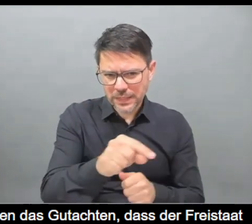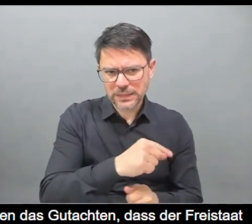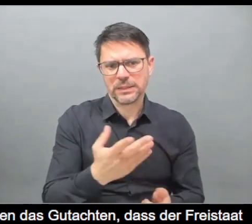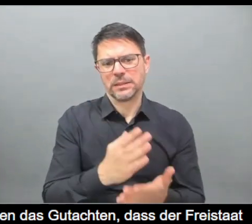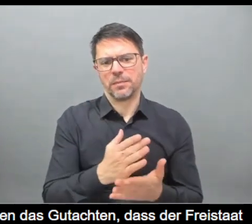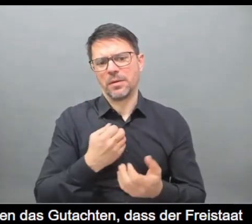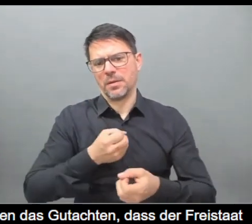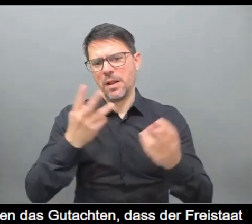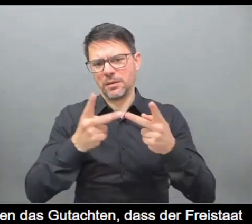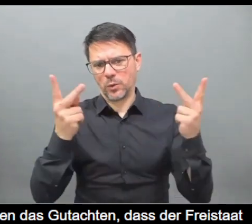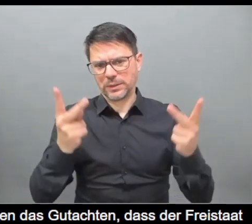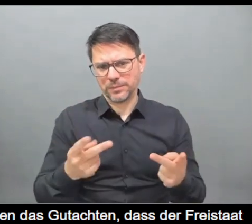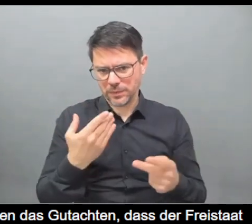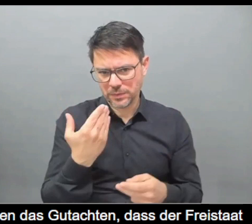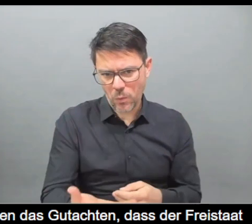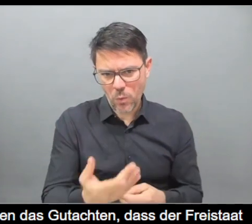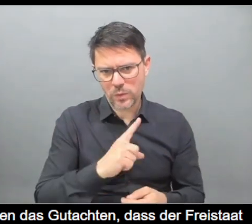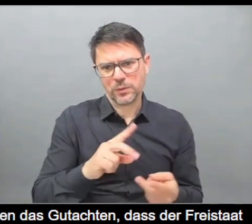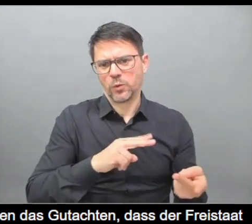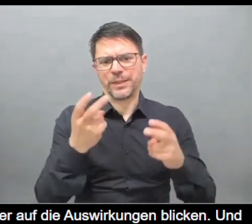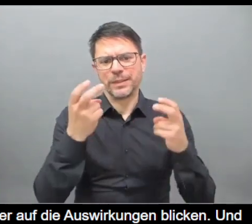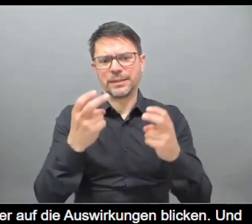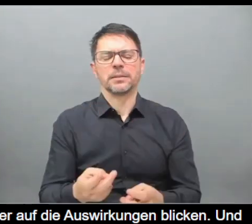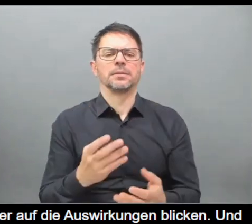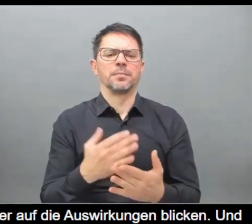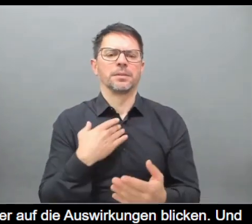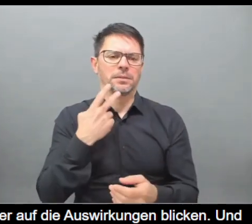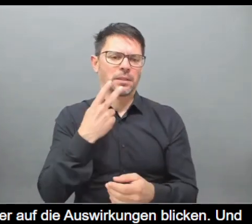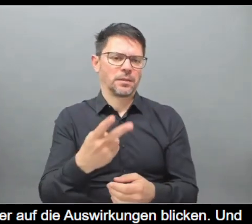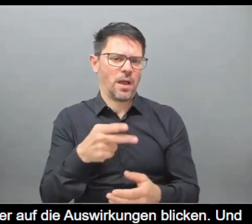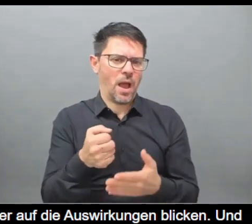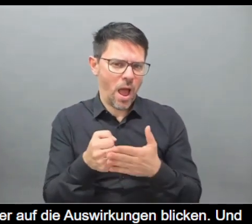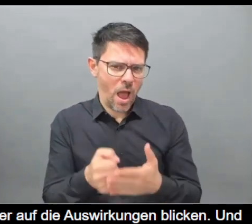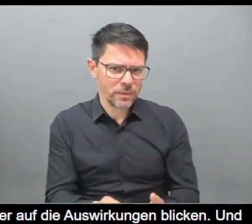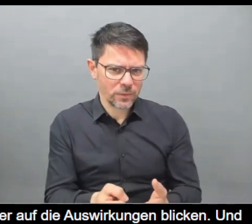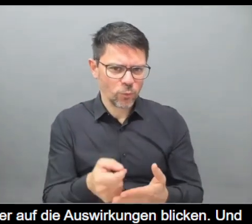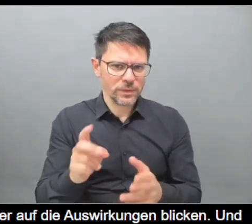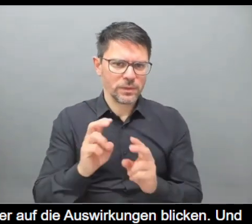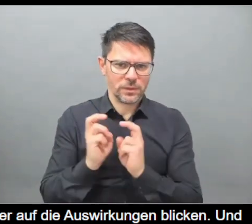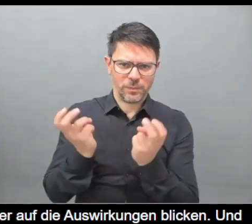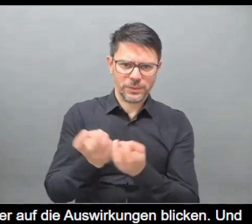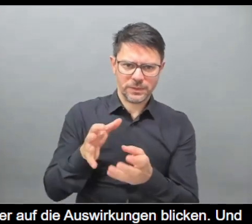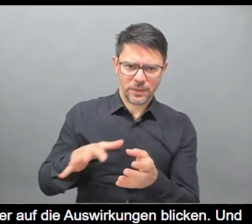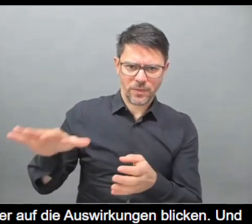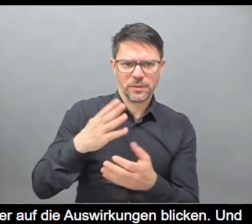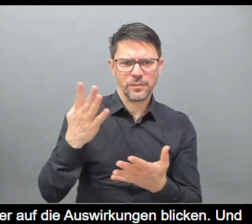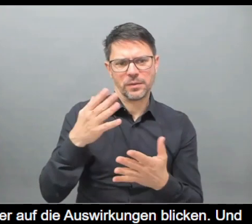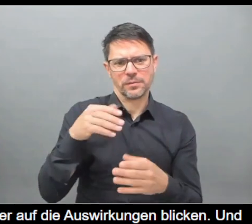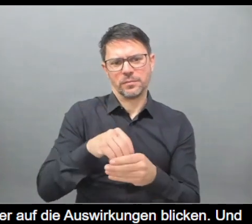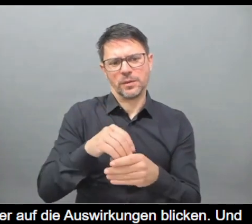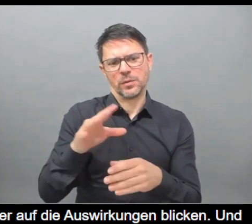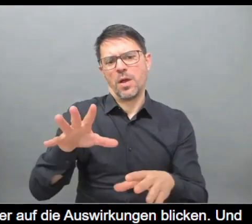Ich will abschließend noch einmal den Blick auf das Ziel richten, das aus unserer Sicht erstrebenswert ist. Ich will noch einmal bekräftigen, dass eine Reform